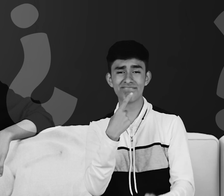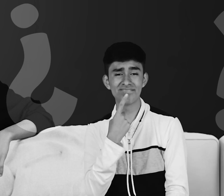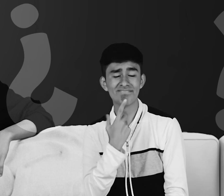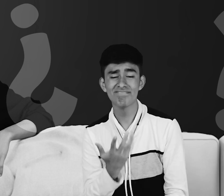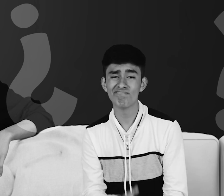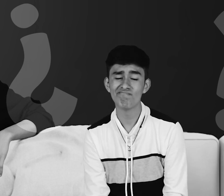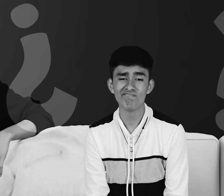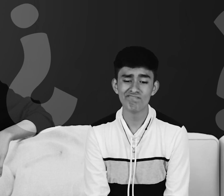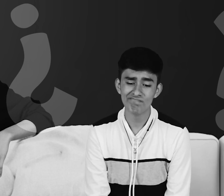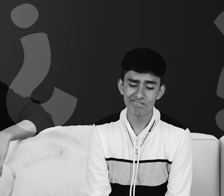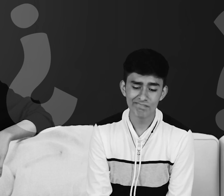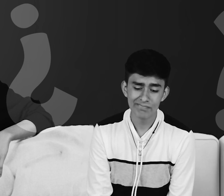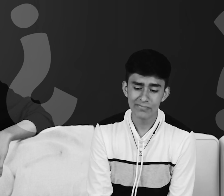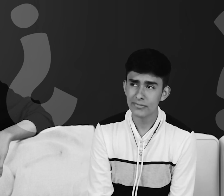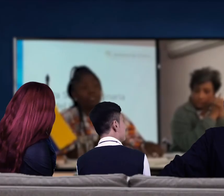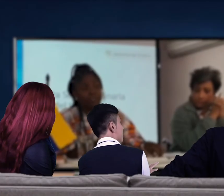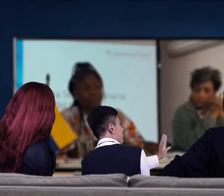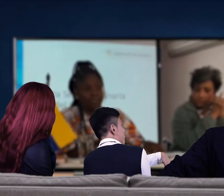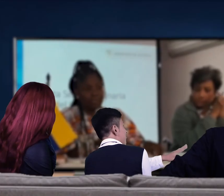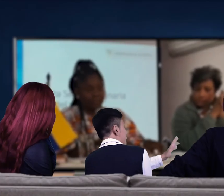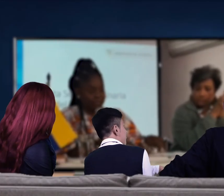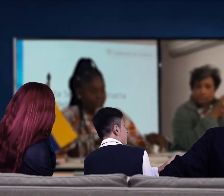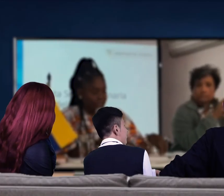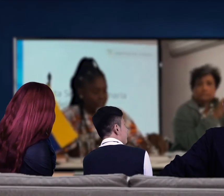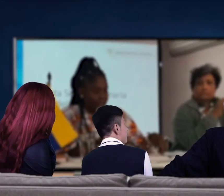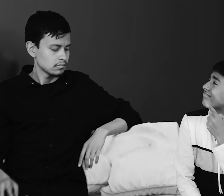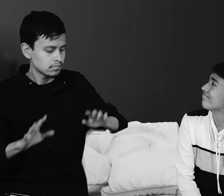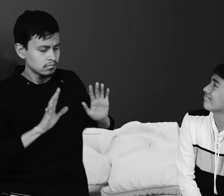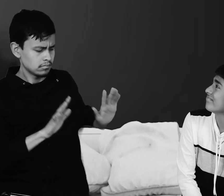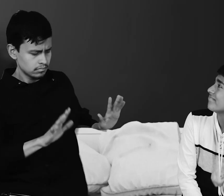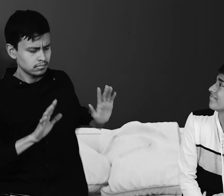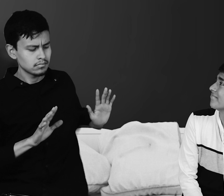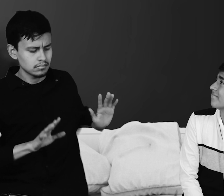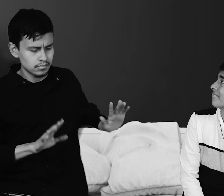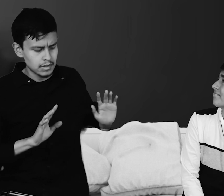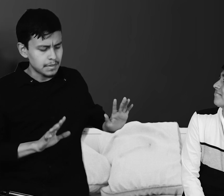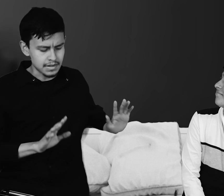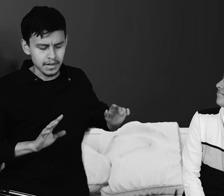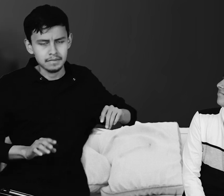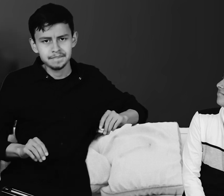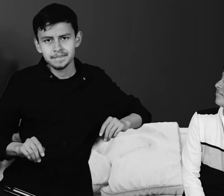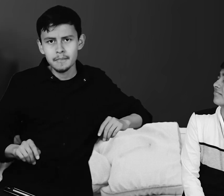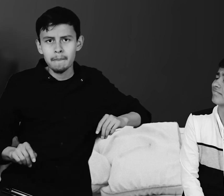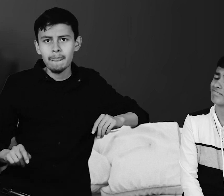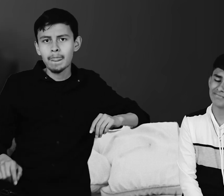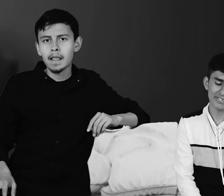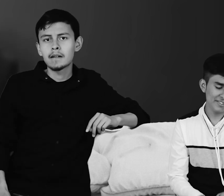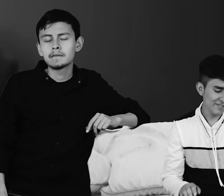No entiendo lo que dicen en la tele que están diciendo Espera ahorita no ahorita